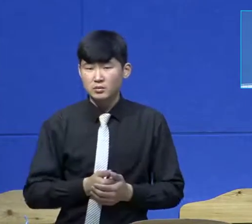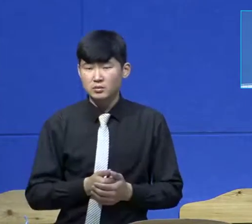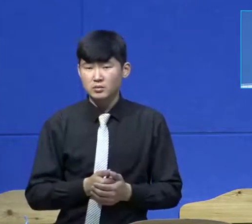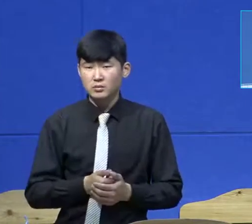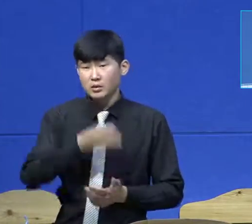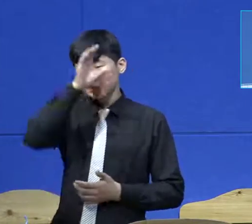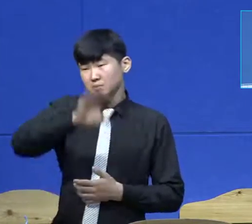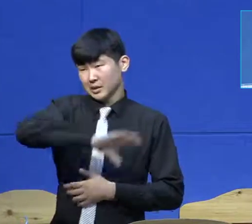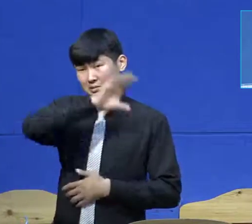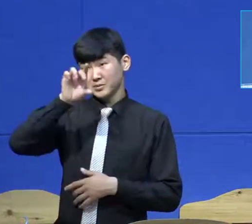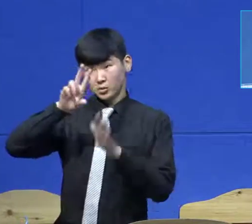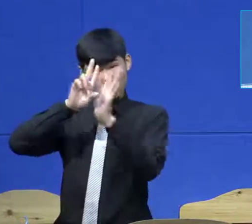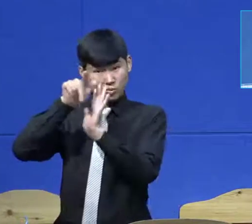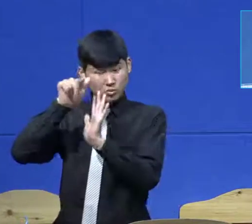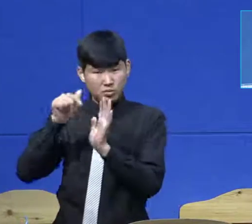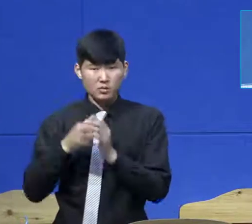Загалмайн үгэн